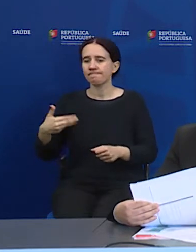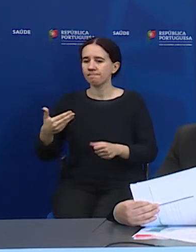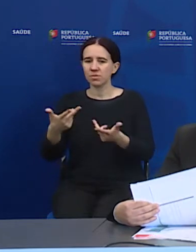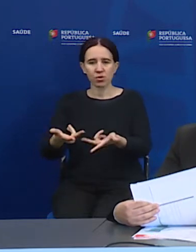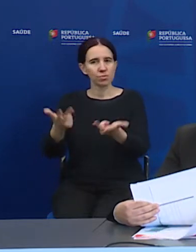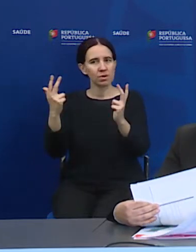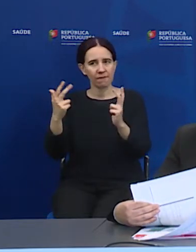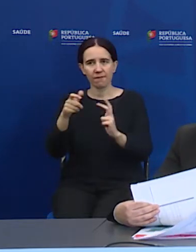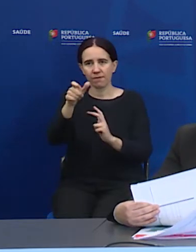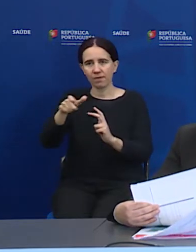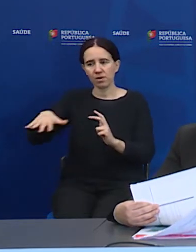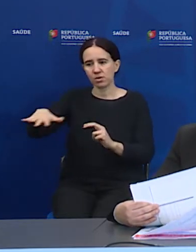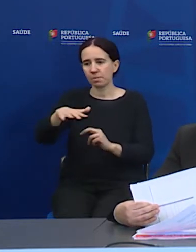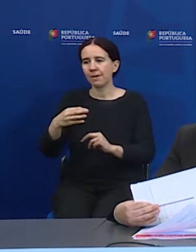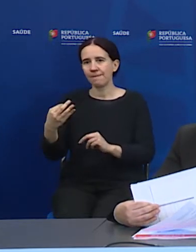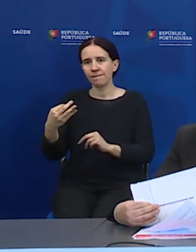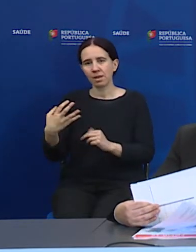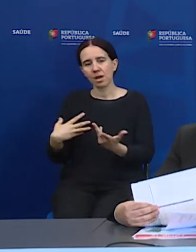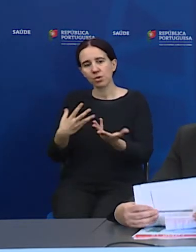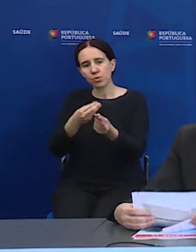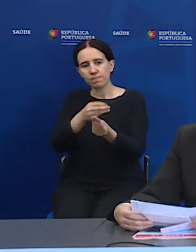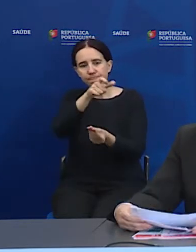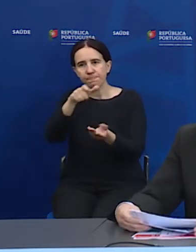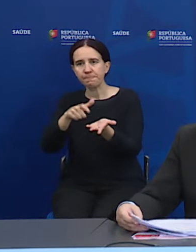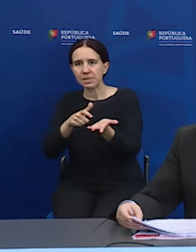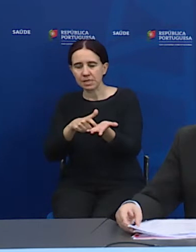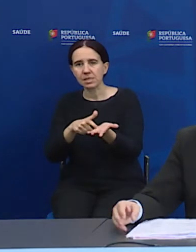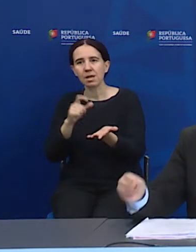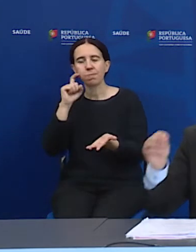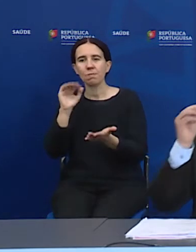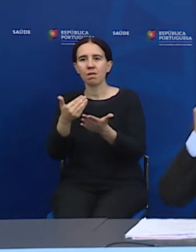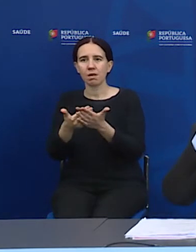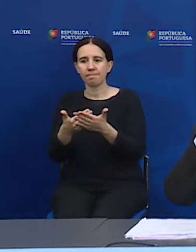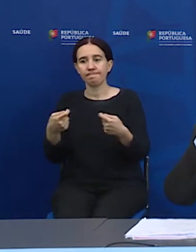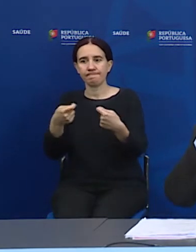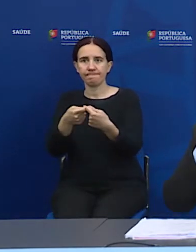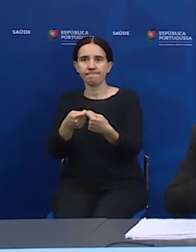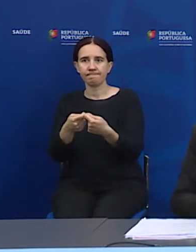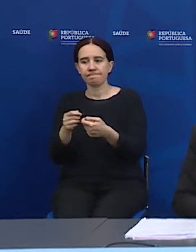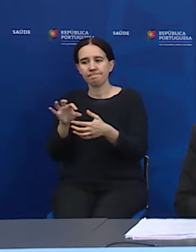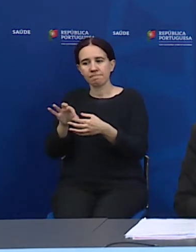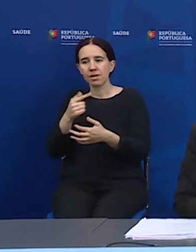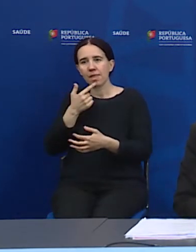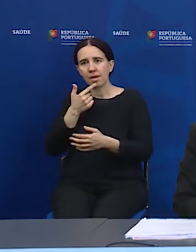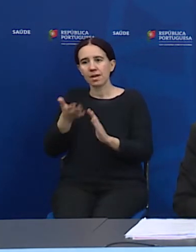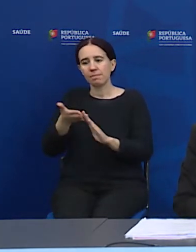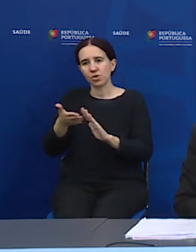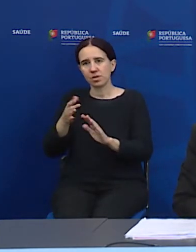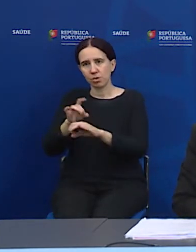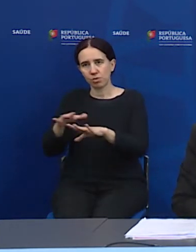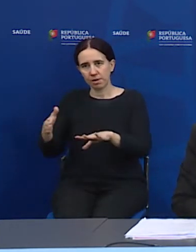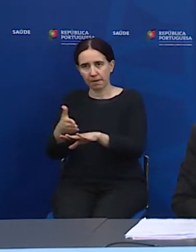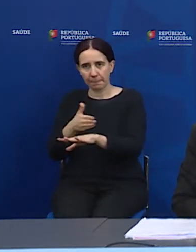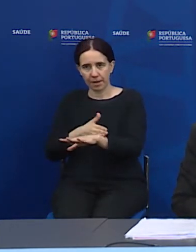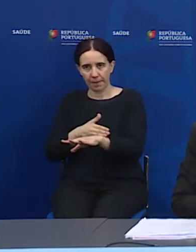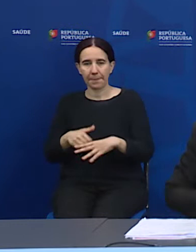disponíveis para efetivamente estar junto de quem precisa e garantir uma resposta naquilo que diz respeito à emergência pré-hospitalar